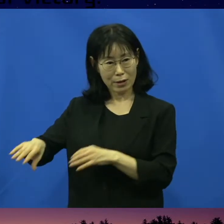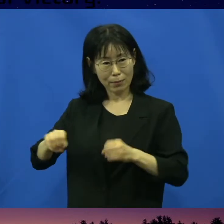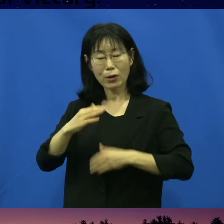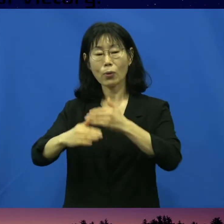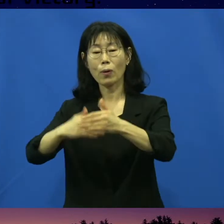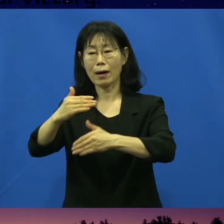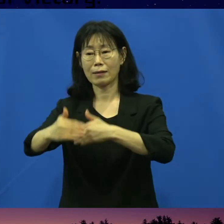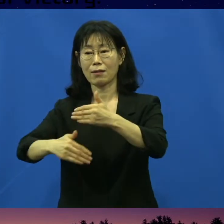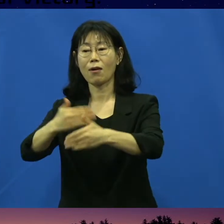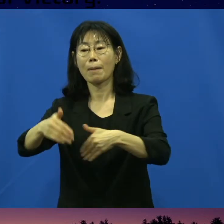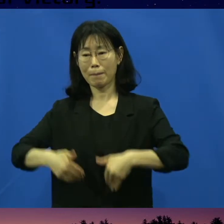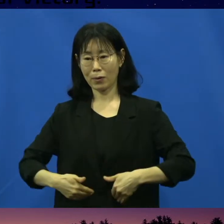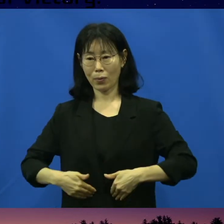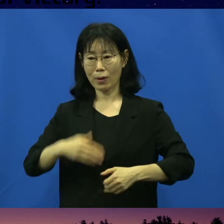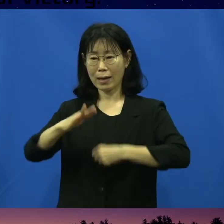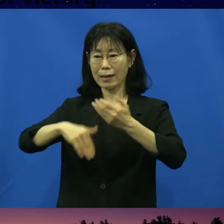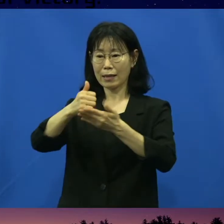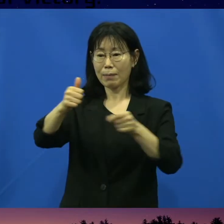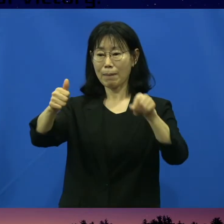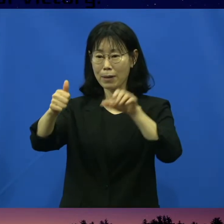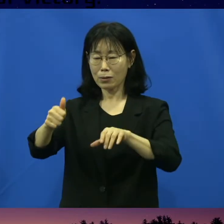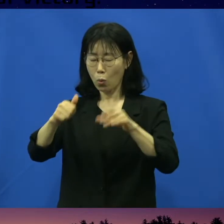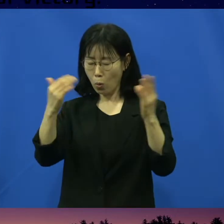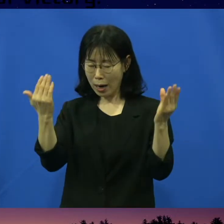완전히 굴복하는 거예요.